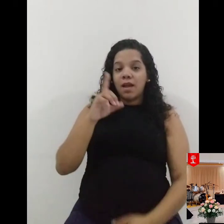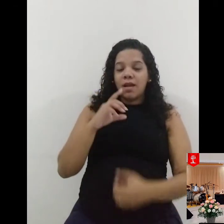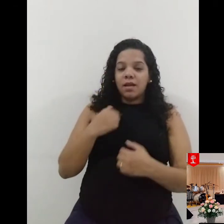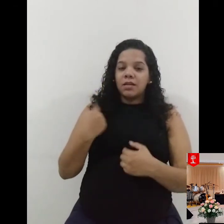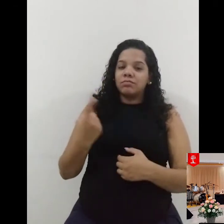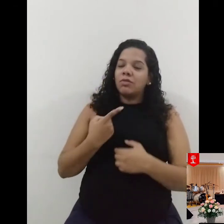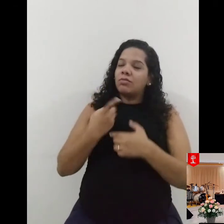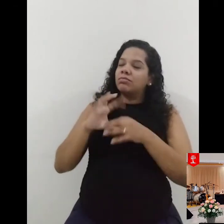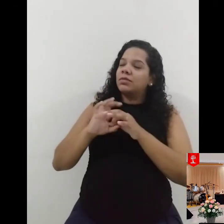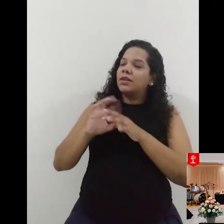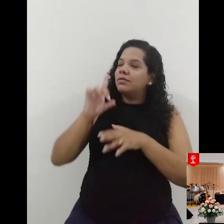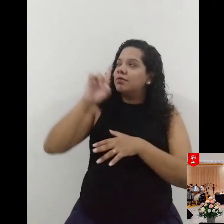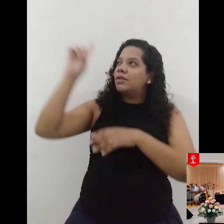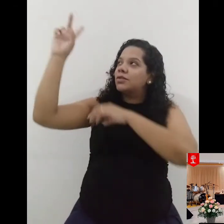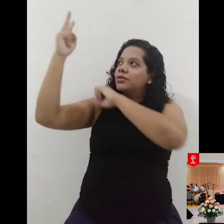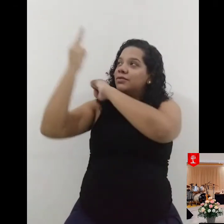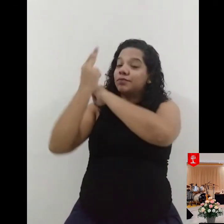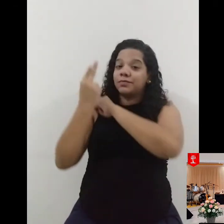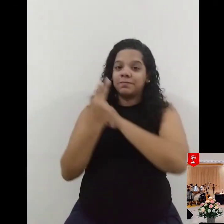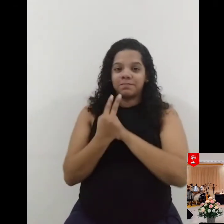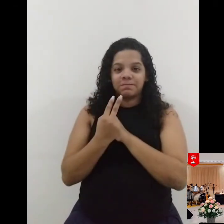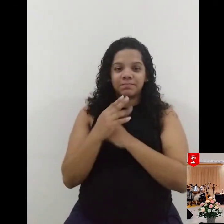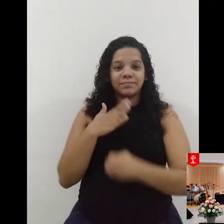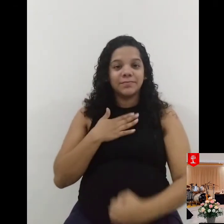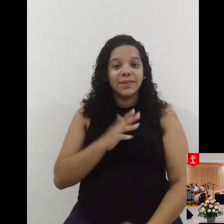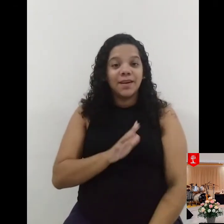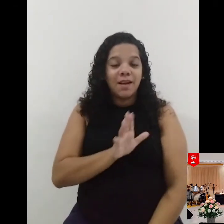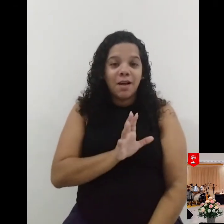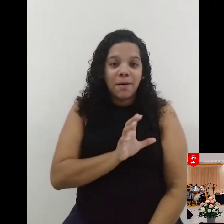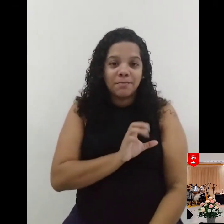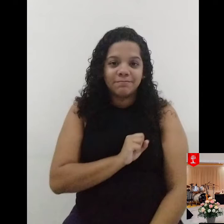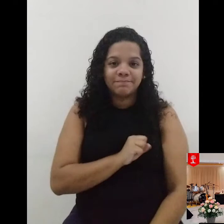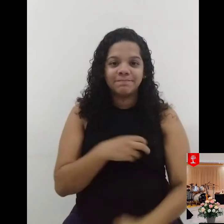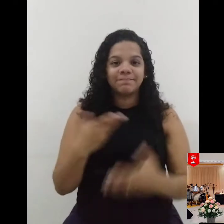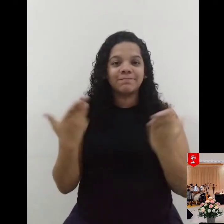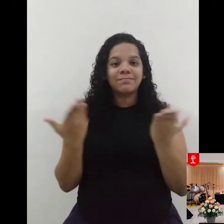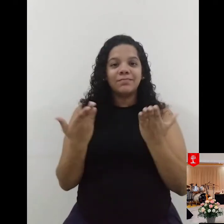casa, Lucas capítulo 18.